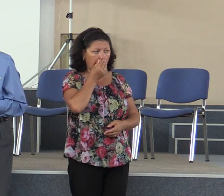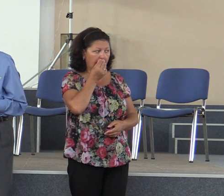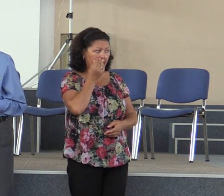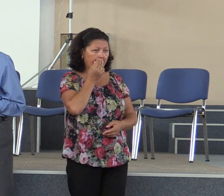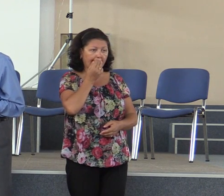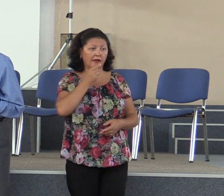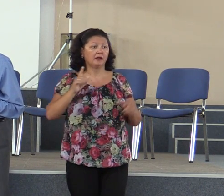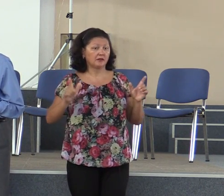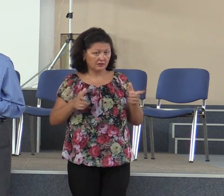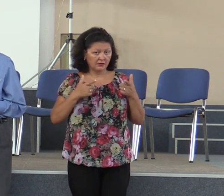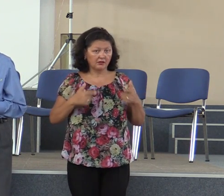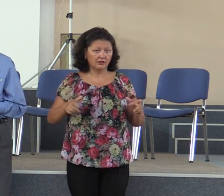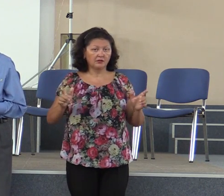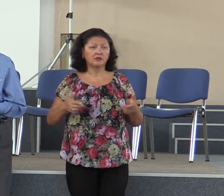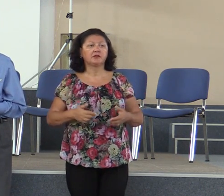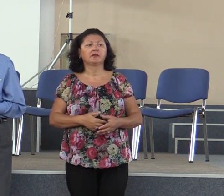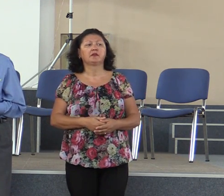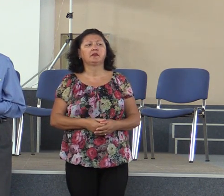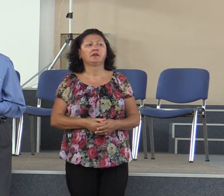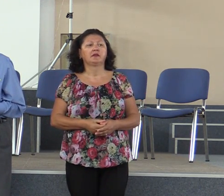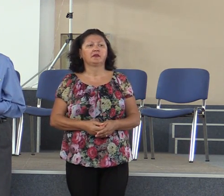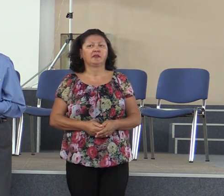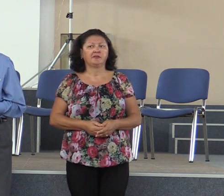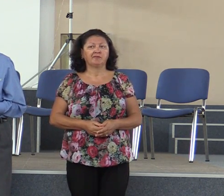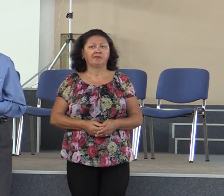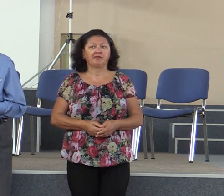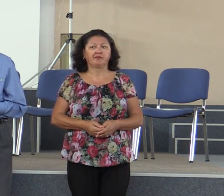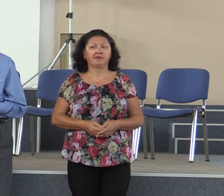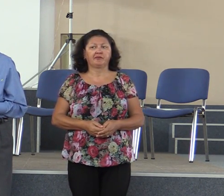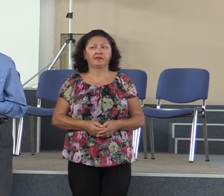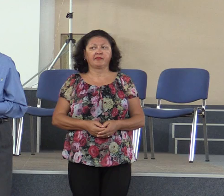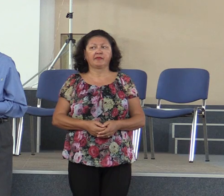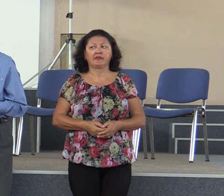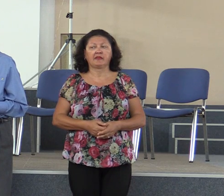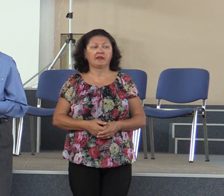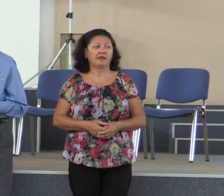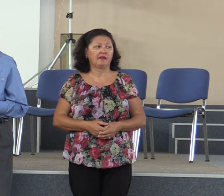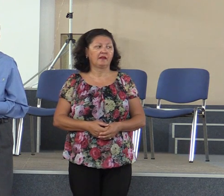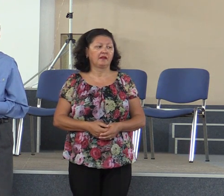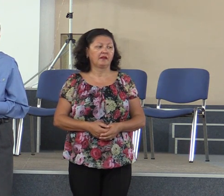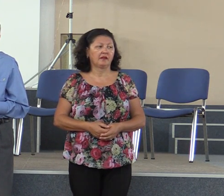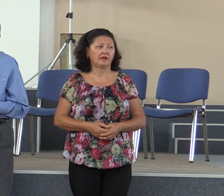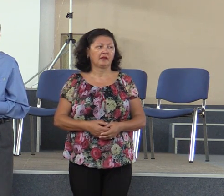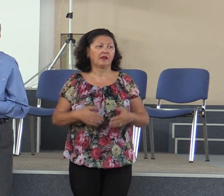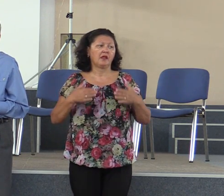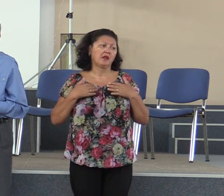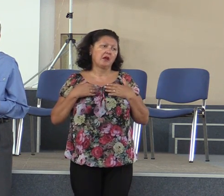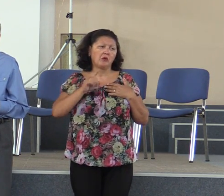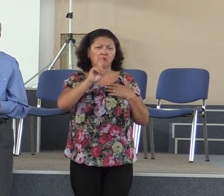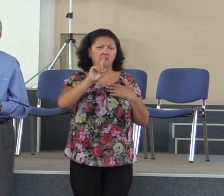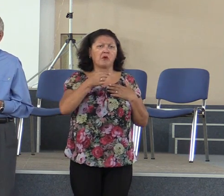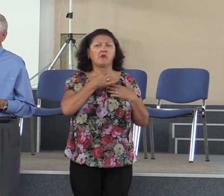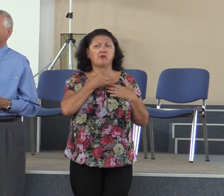Să cânt. I don't have a very good voice, but I know you'd like my song. Eu nu am o voce bună, dar